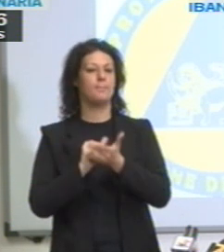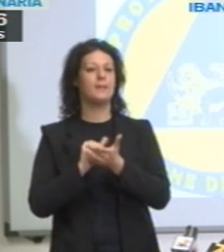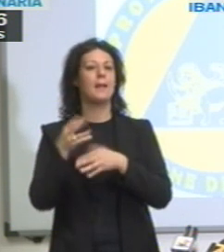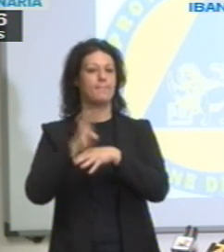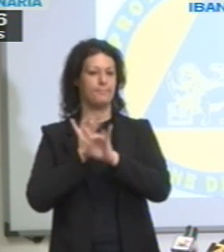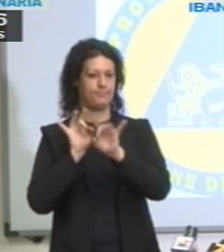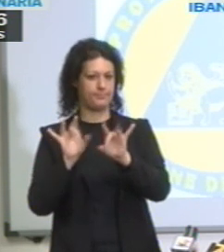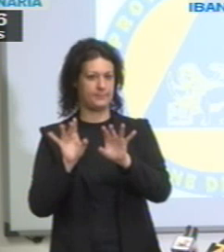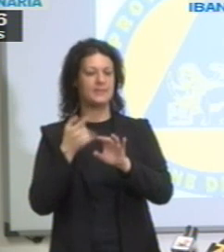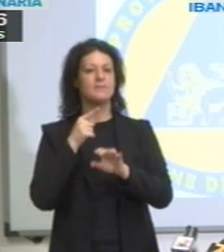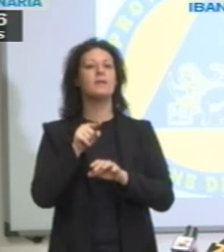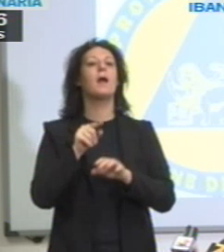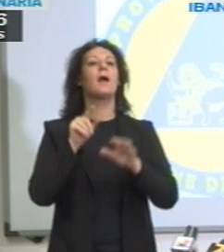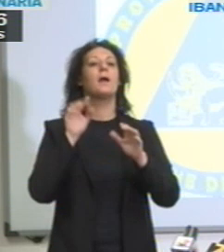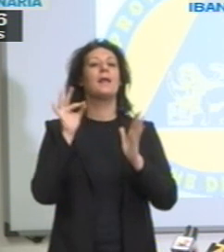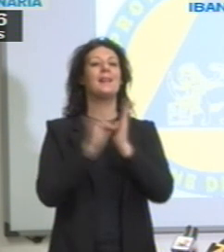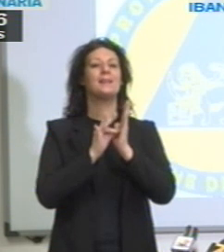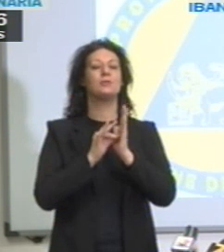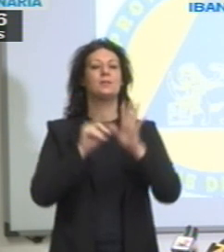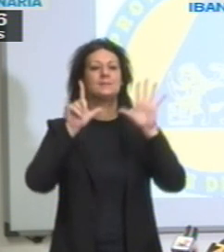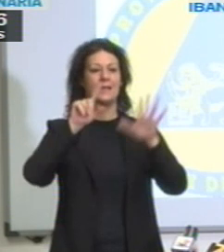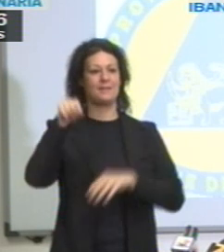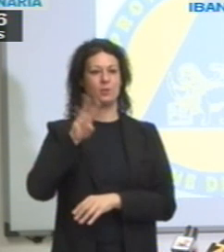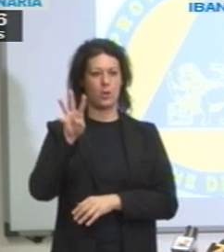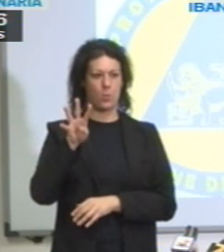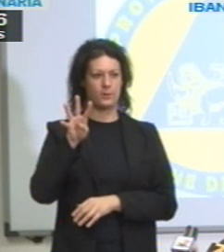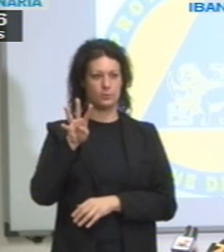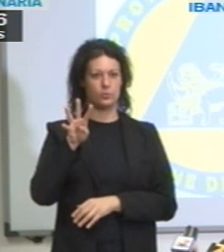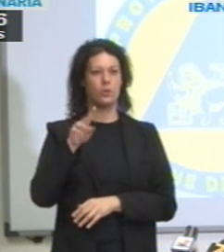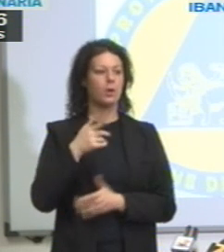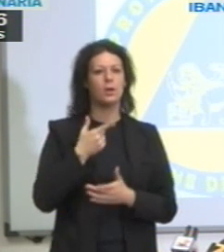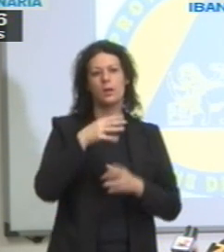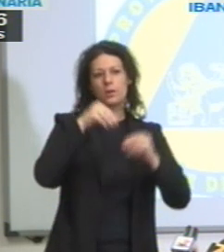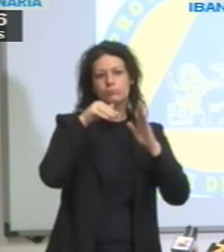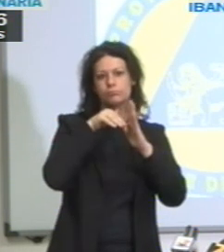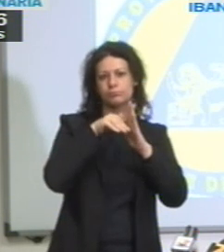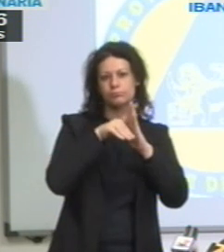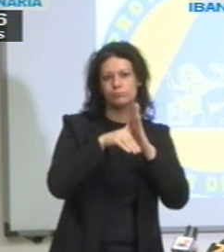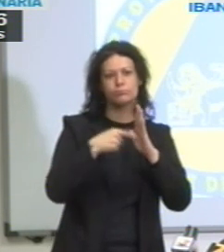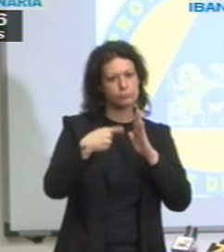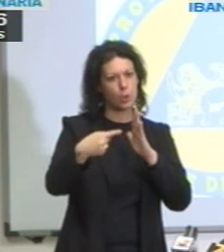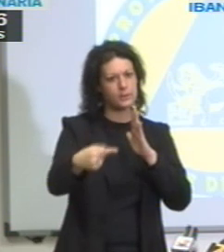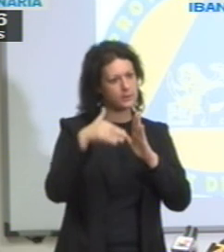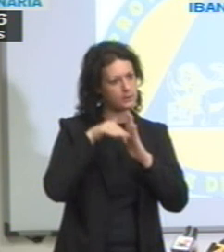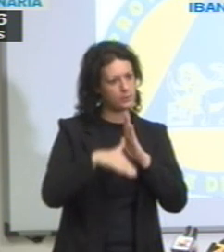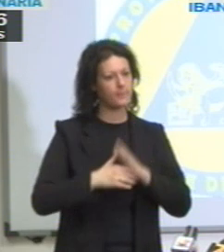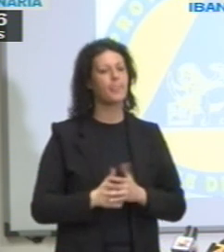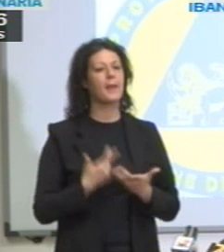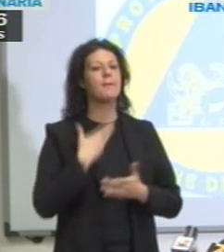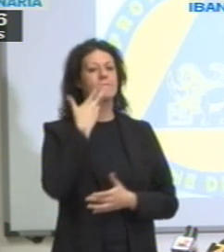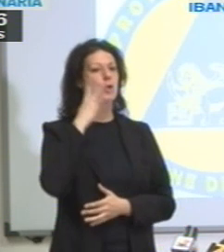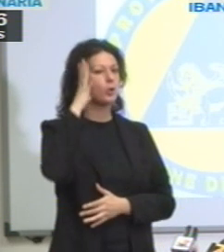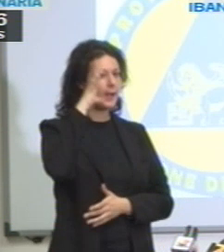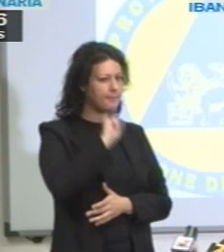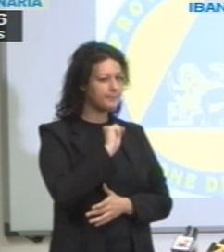7,4, molto più alto. Ora si sta scendendo. Calerà sempre di più. Perfetto. la cosa che più mi interessa capire è